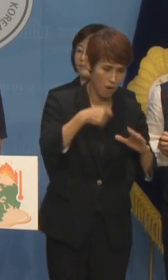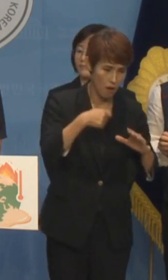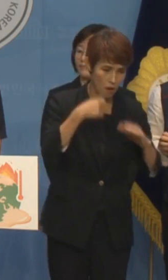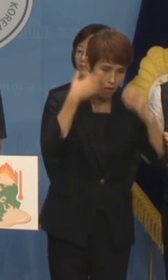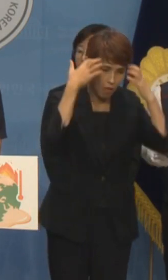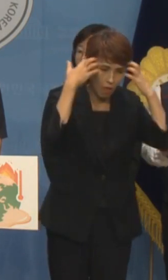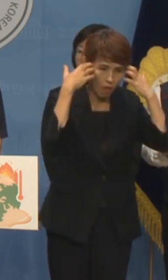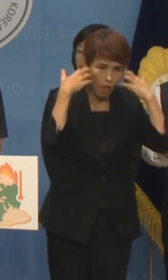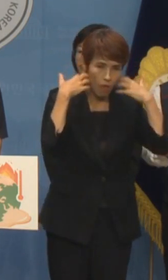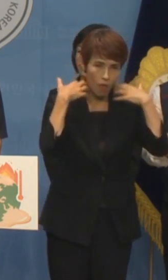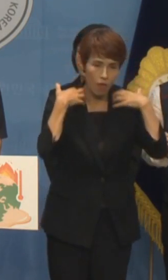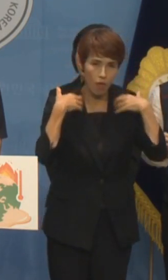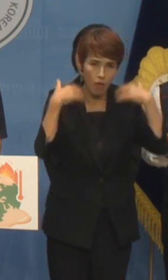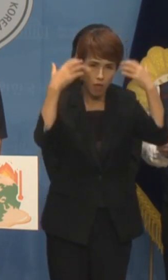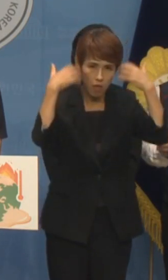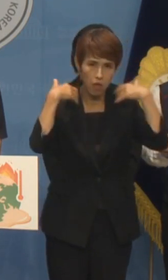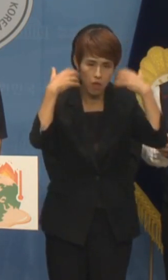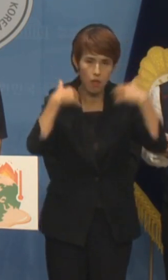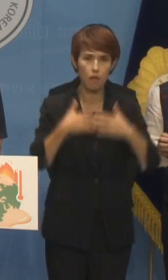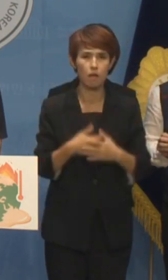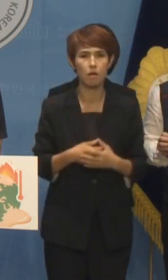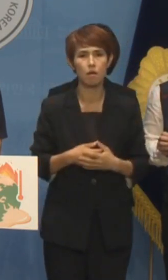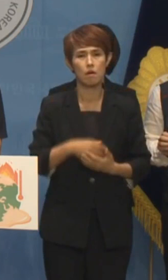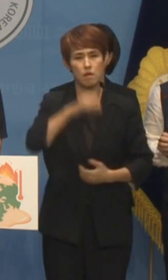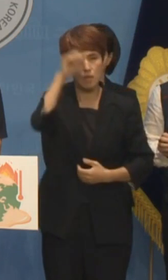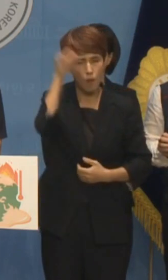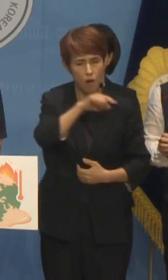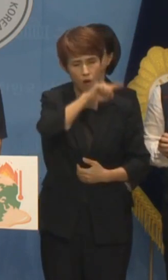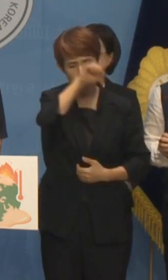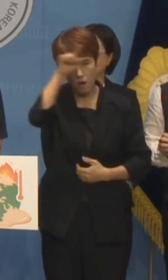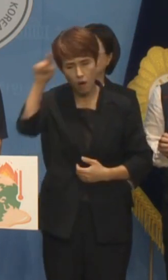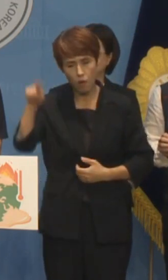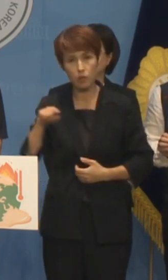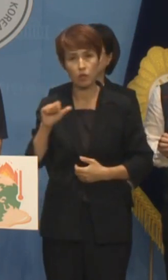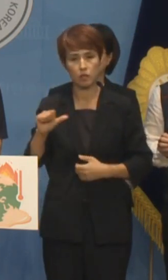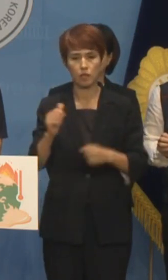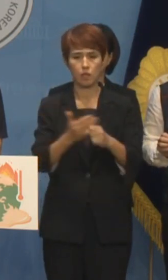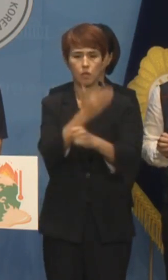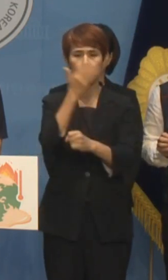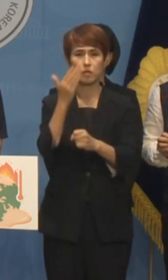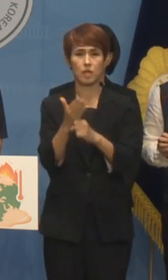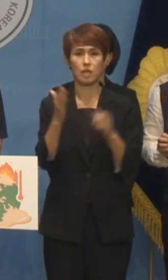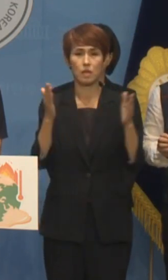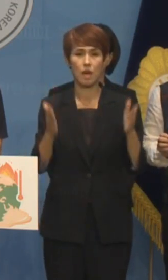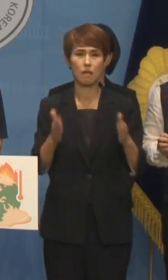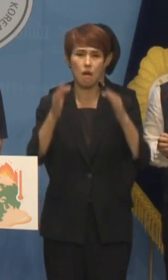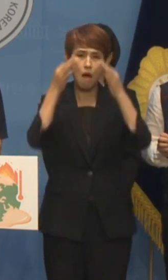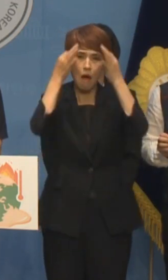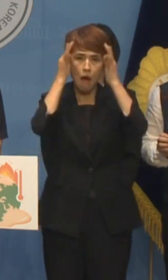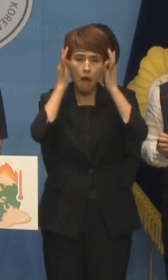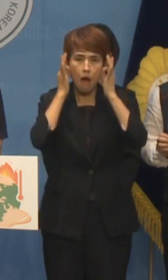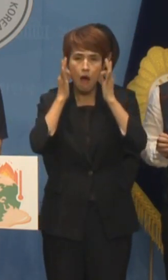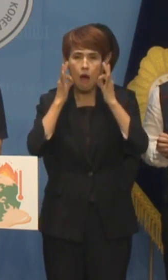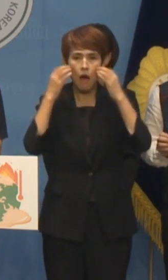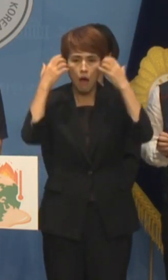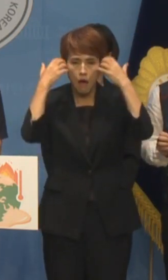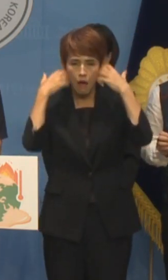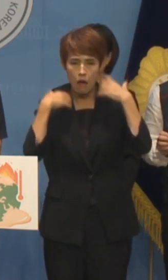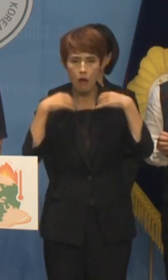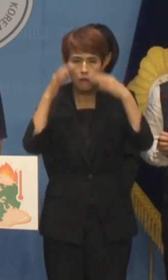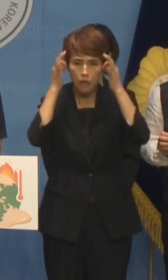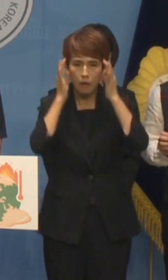시작합니다. 새벽부터 오후 5시까지 최소 9시간 이상 온몸에 땀이 절어 있다고 생각해